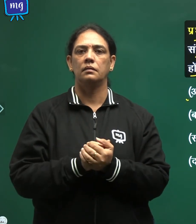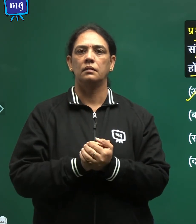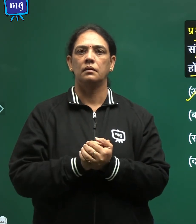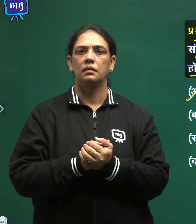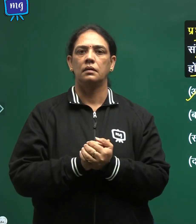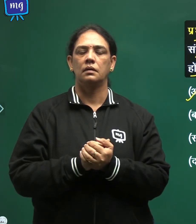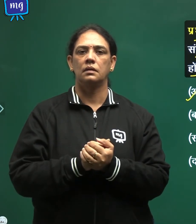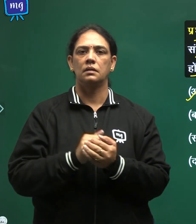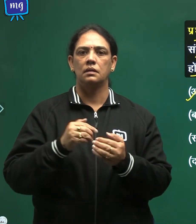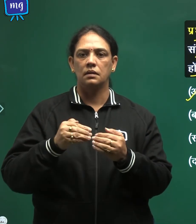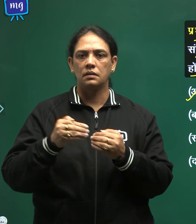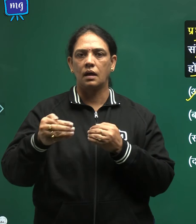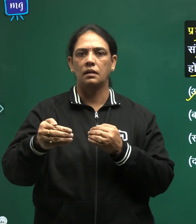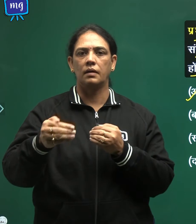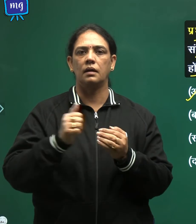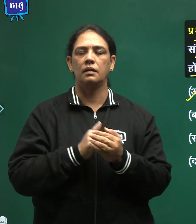संगत